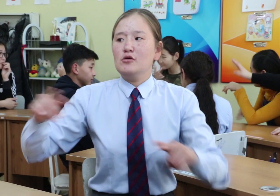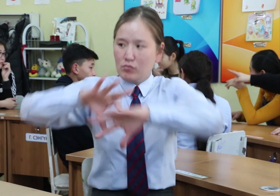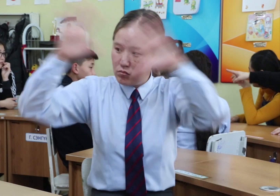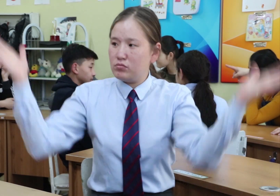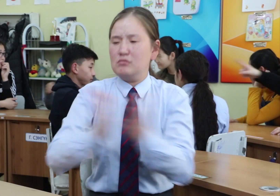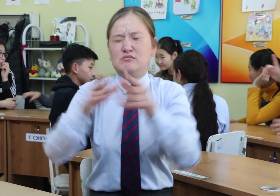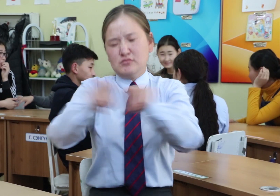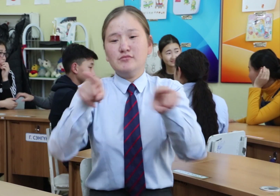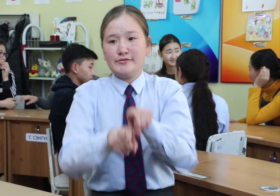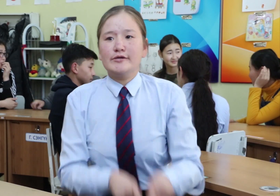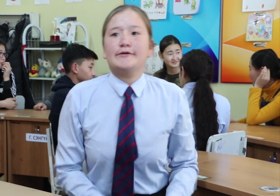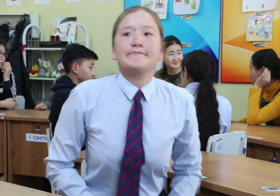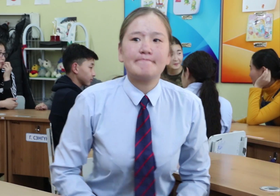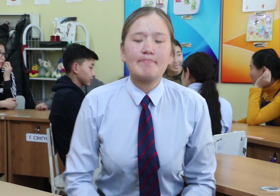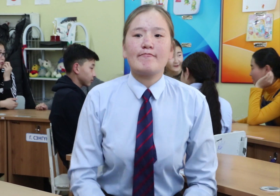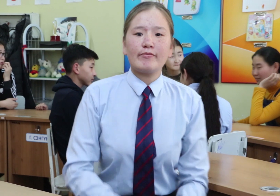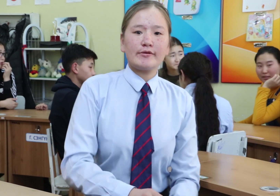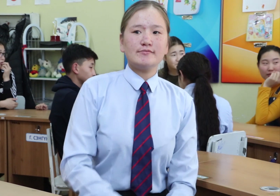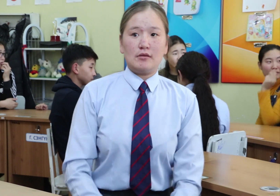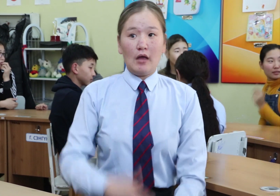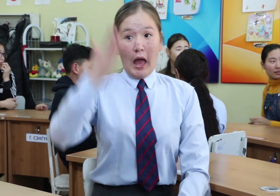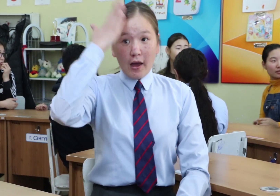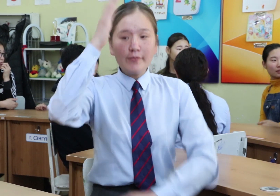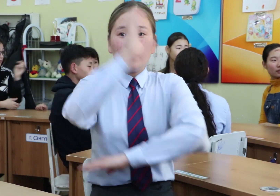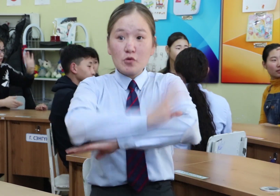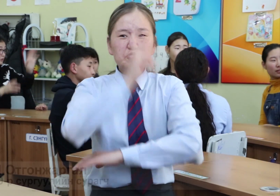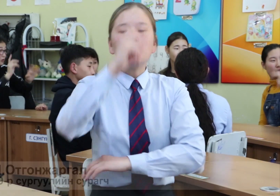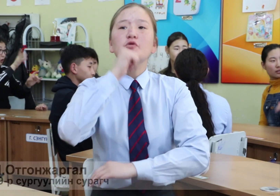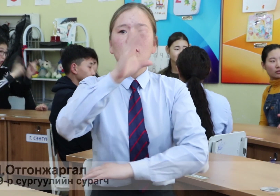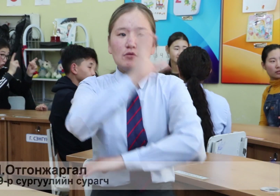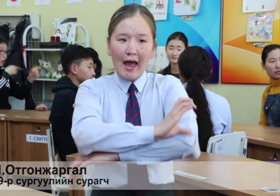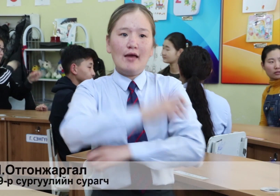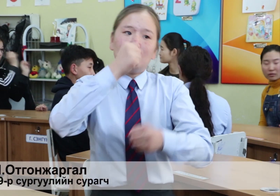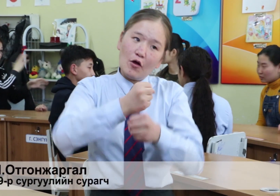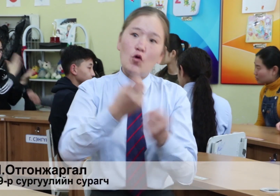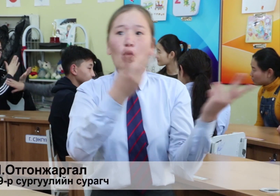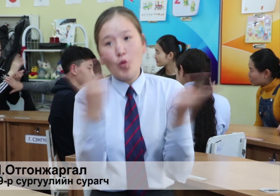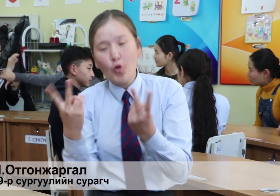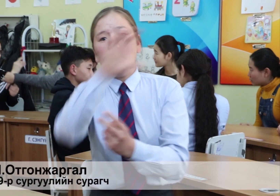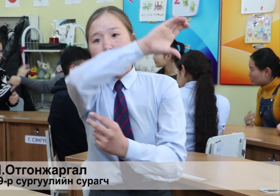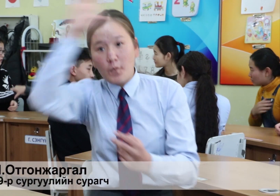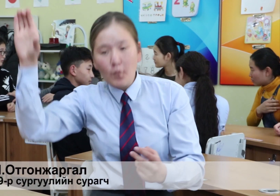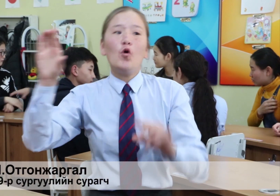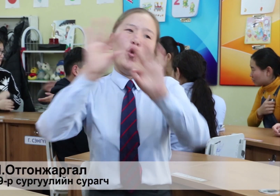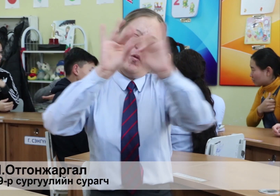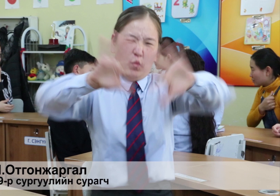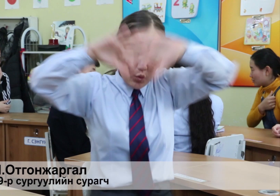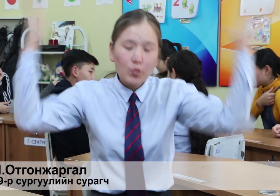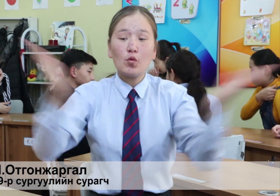Ер нь олвол ингээ өөр бүх газар хэрэгтэй гэж бодож байна. Тэгээ ганцхан сургууль дотор байрт ажил үйлчлэгээний газар төрийн